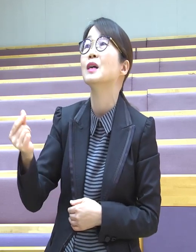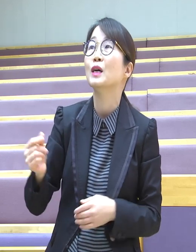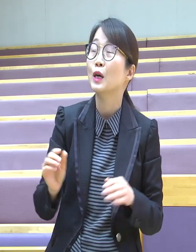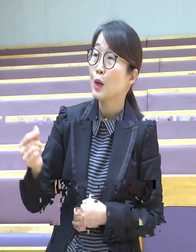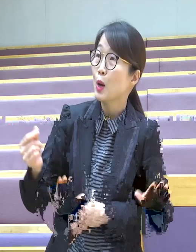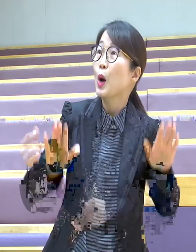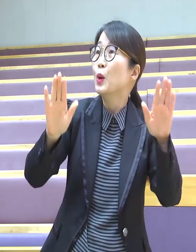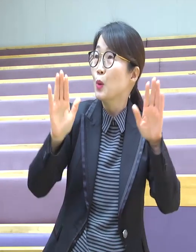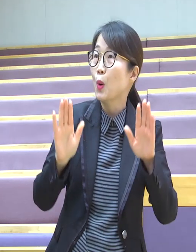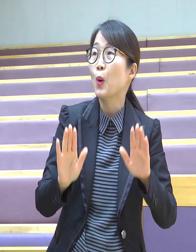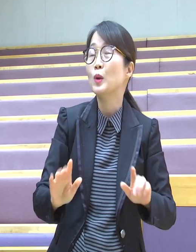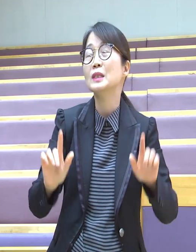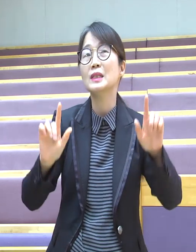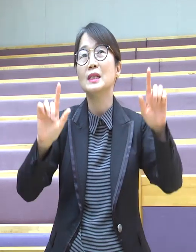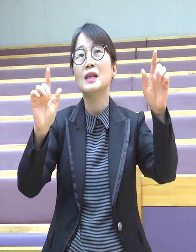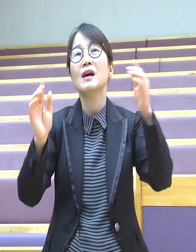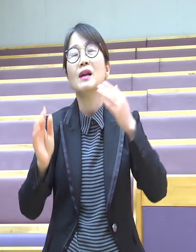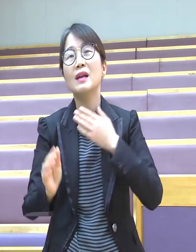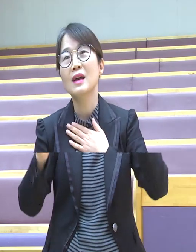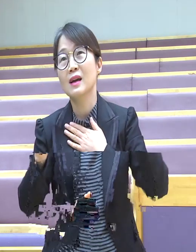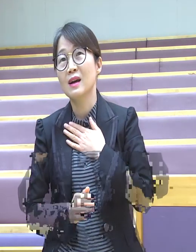아들이라. 오늘날 내가,